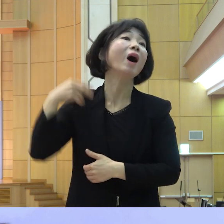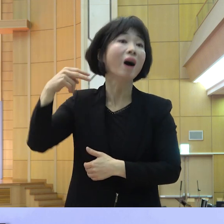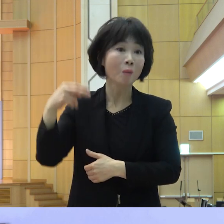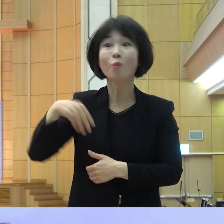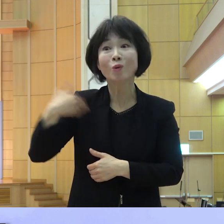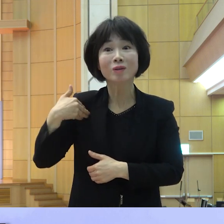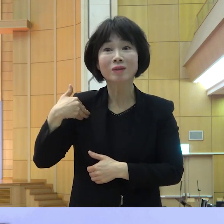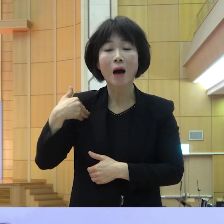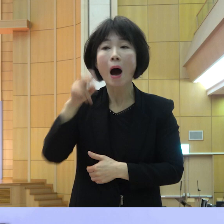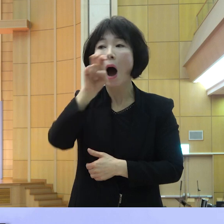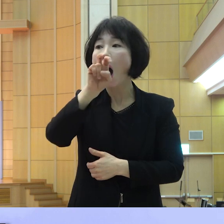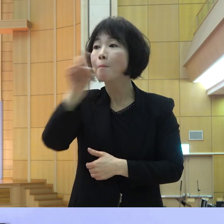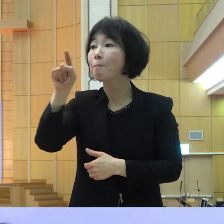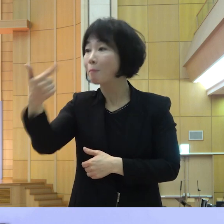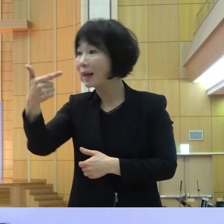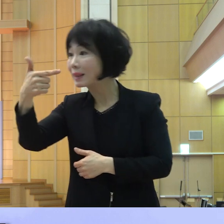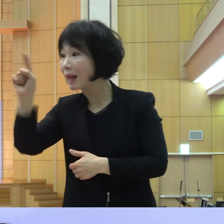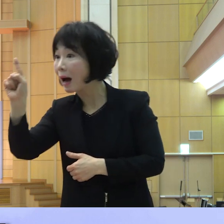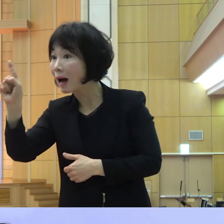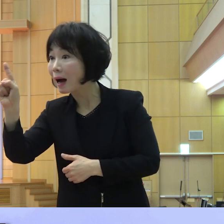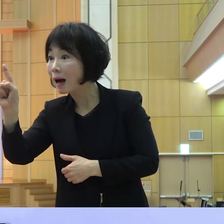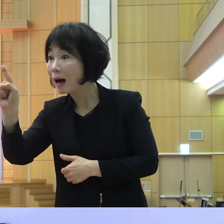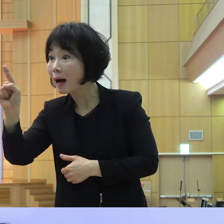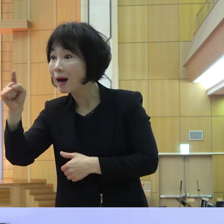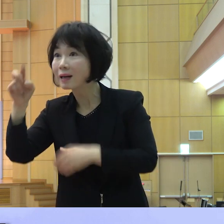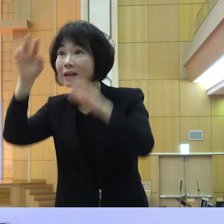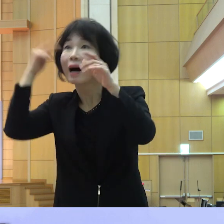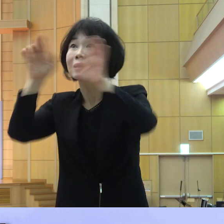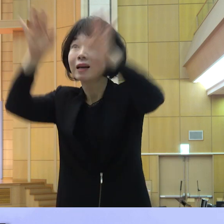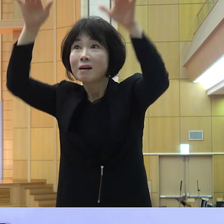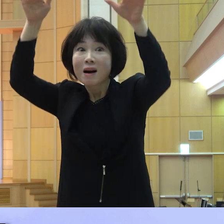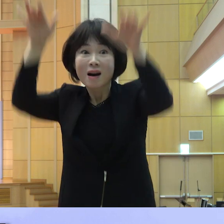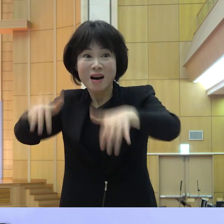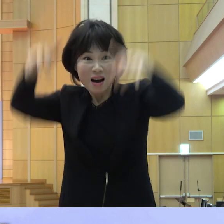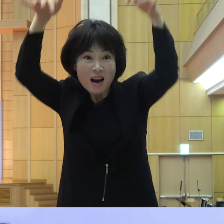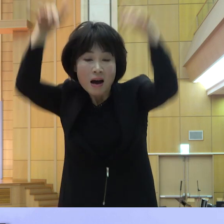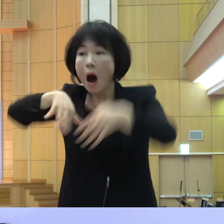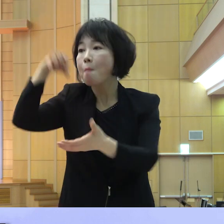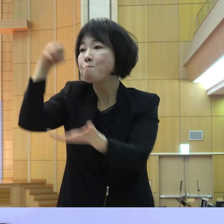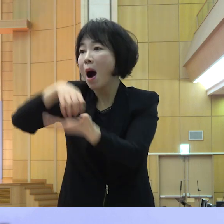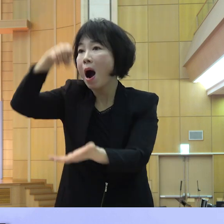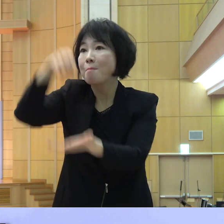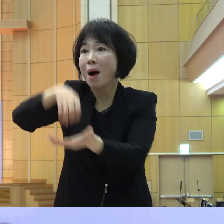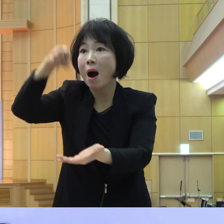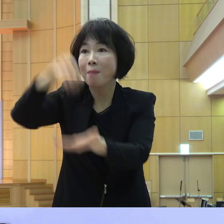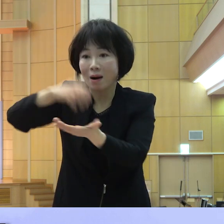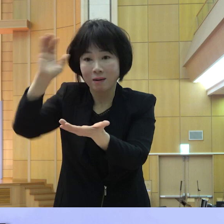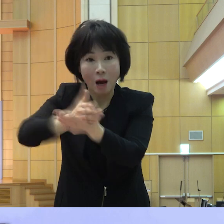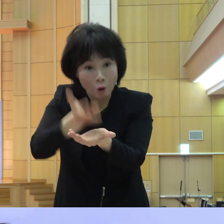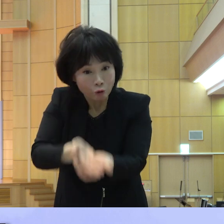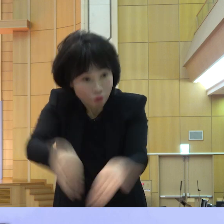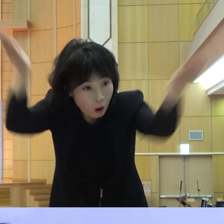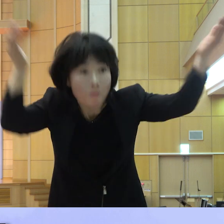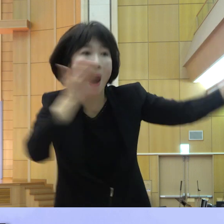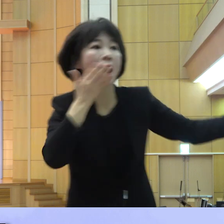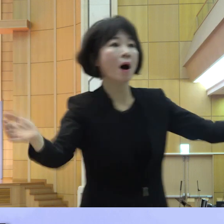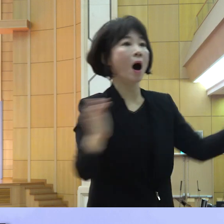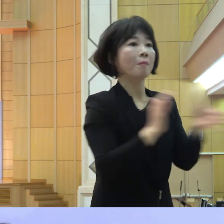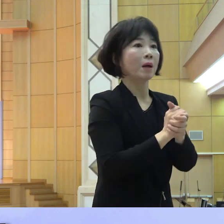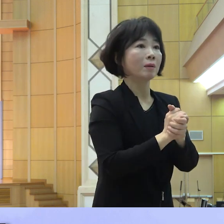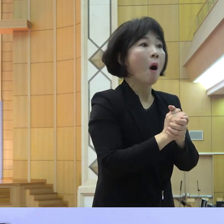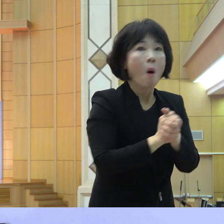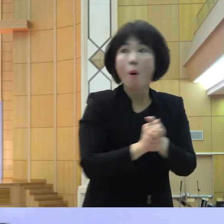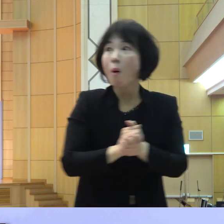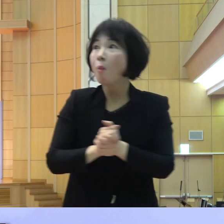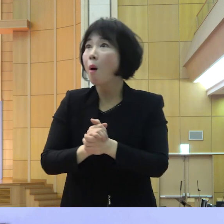만나를, 알았다 몰랐다 지금 얘기 나오죠. 너도 알지 못하고 너희 열조도 알지 못하던 만나를